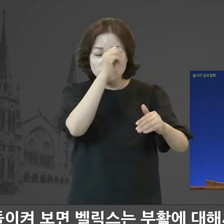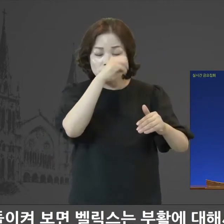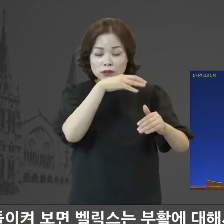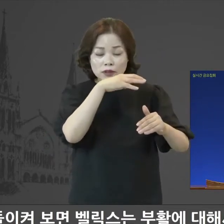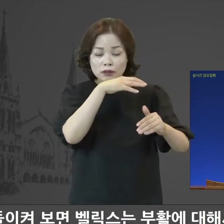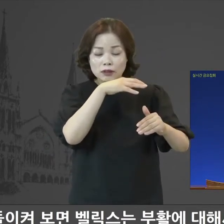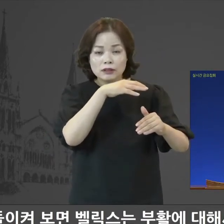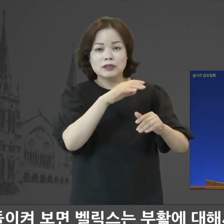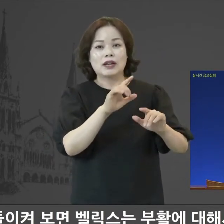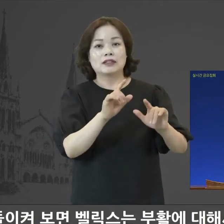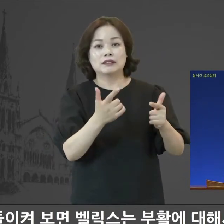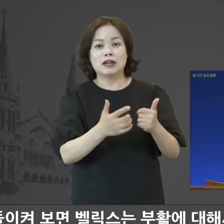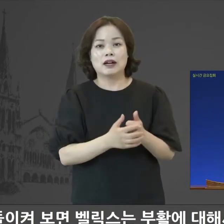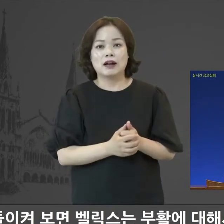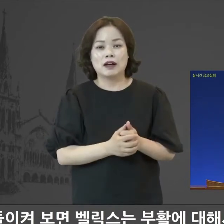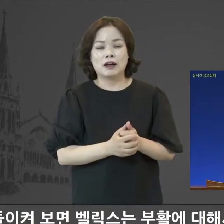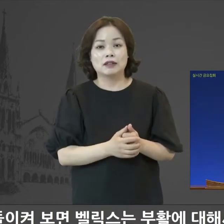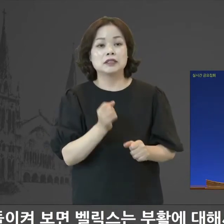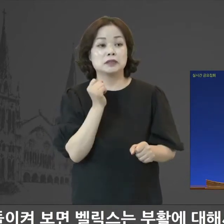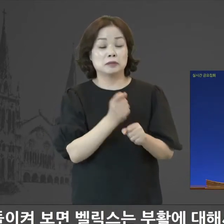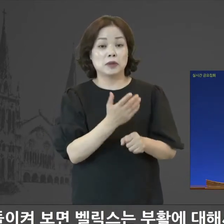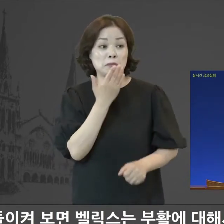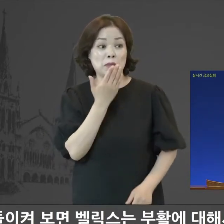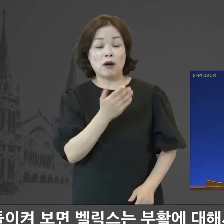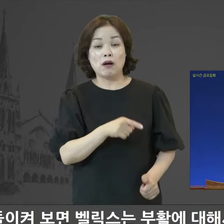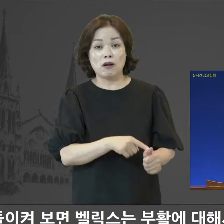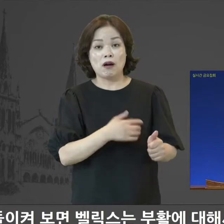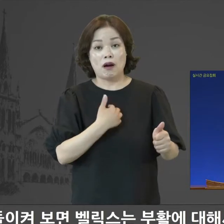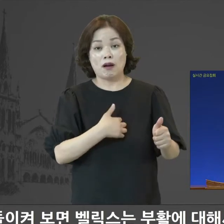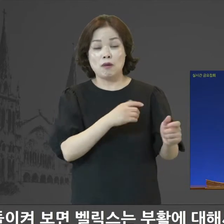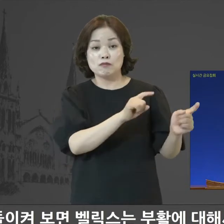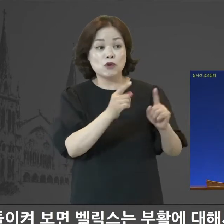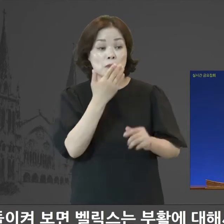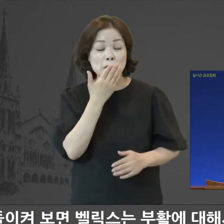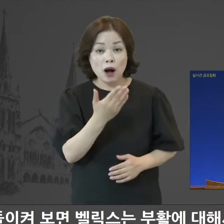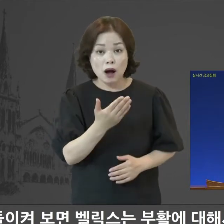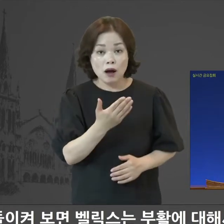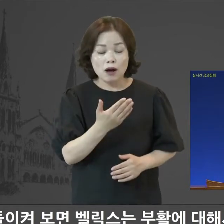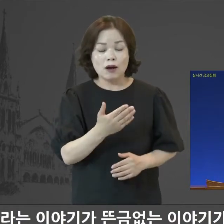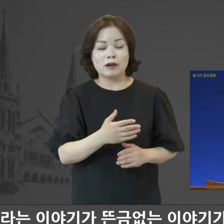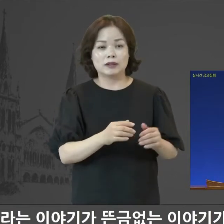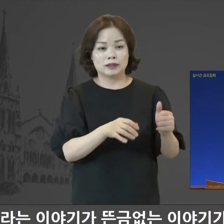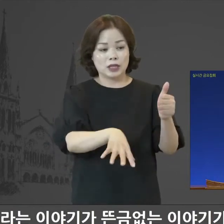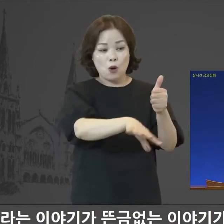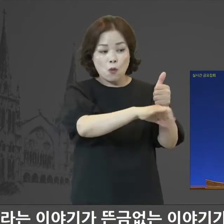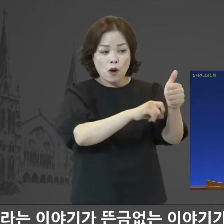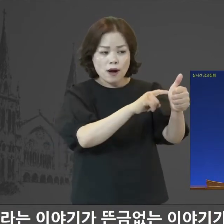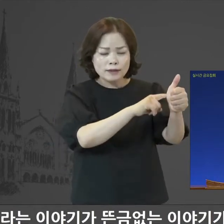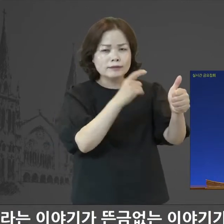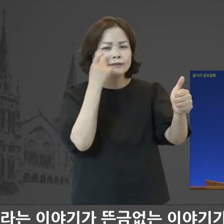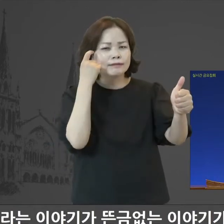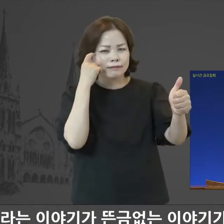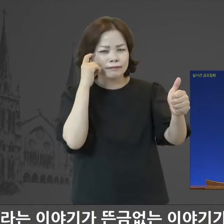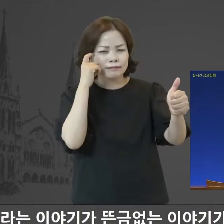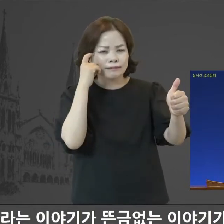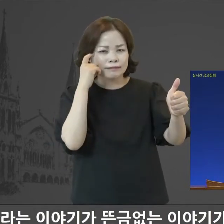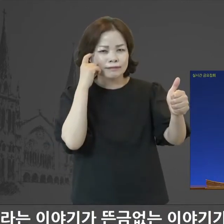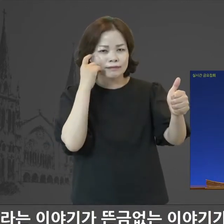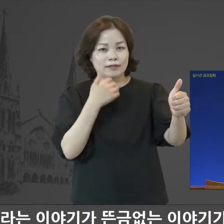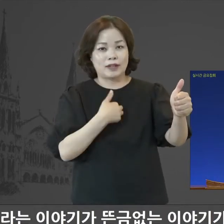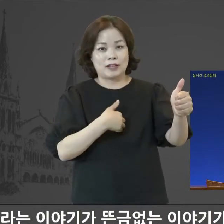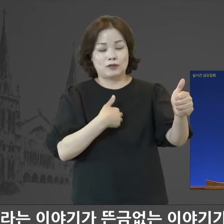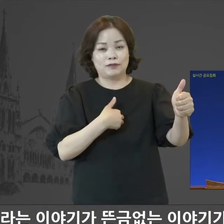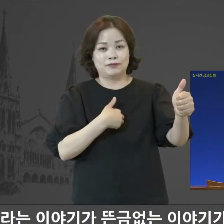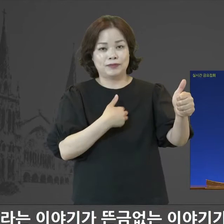수 없는 이야기가 아니라 그거 가능한 이야기구나, 있을 수 있구나 라고 벨릭스는 부활에 대해서 알고 있었던